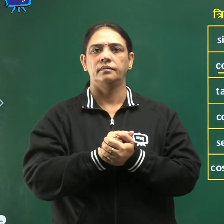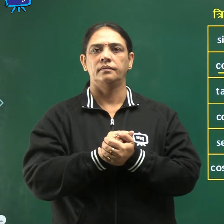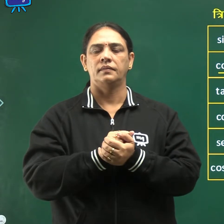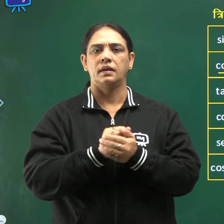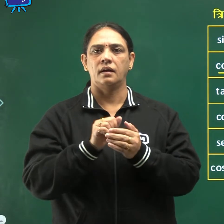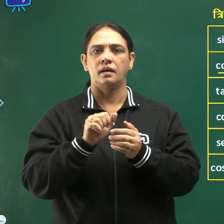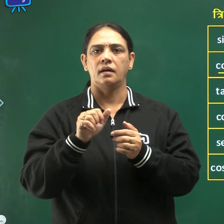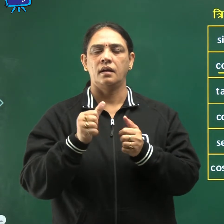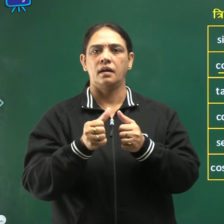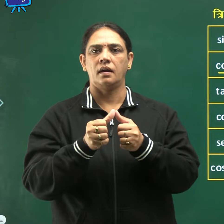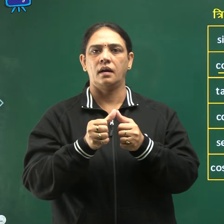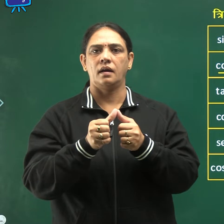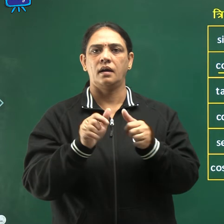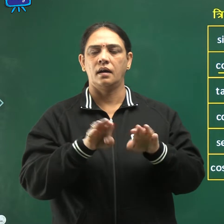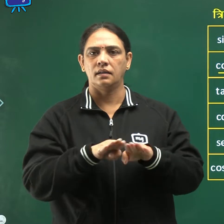आधार